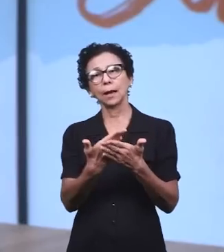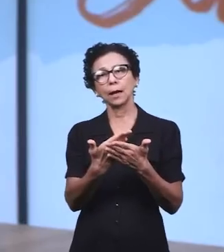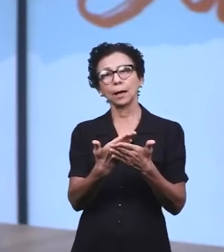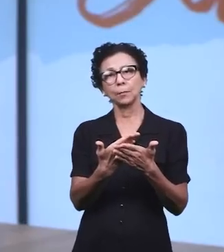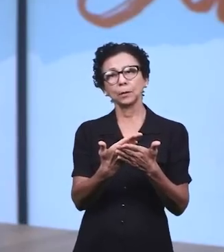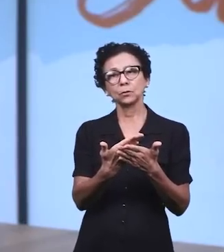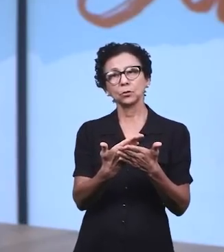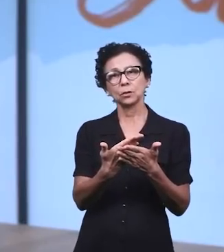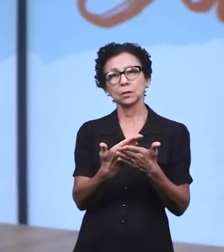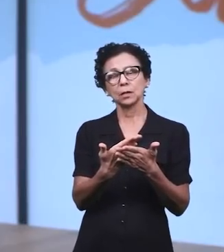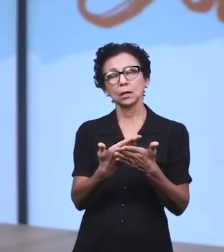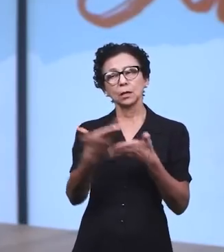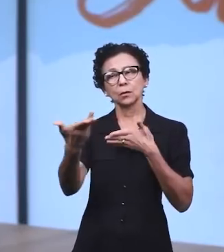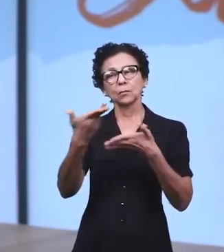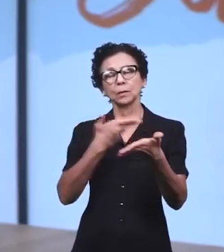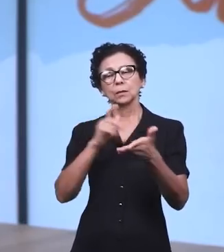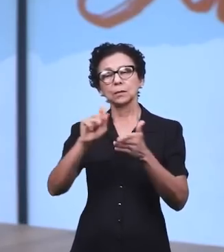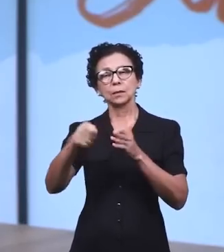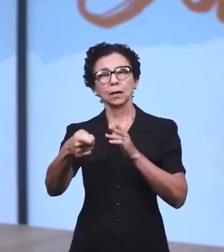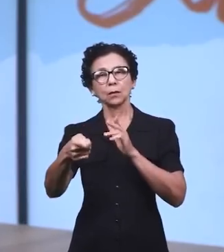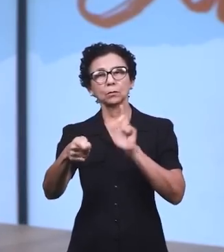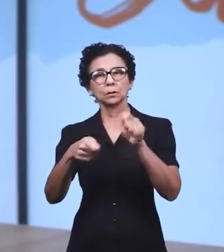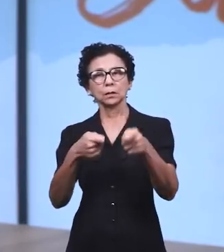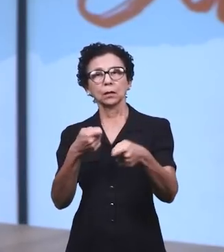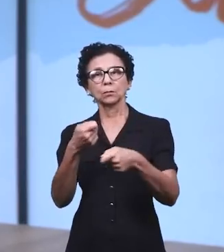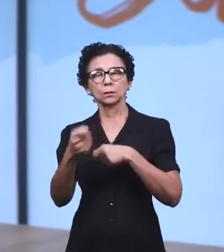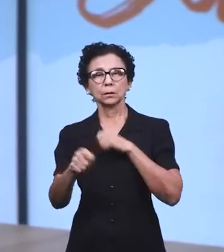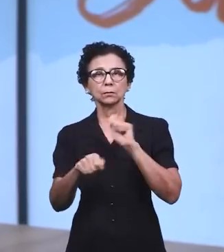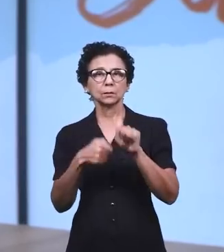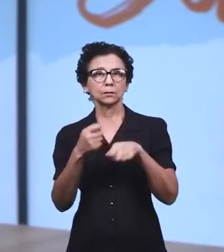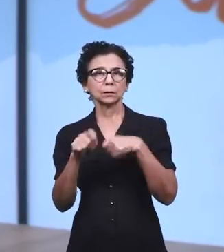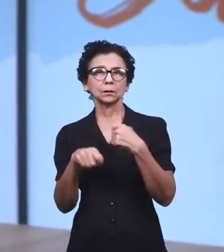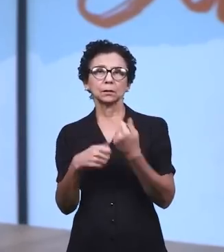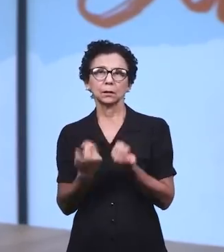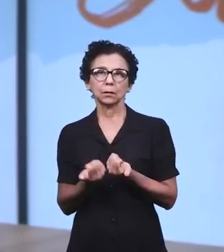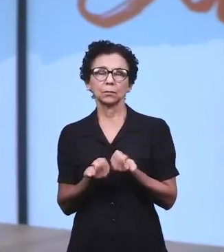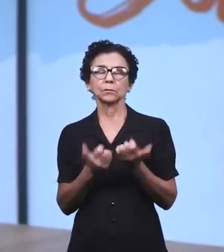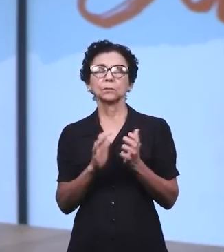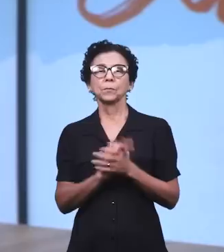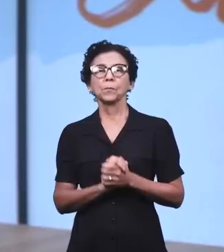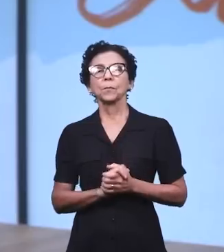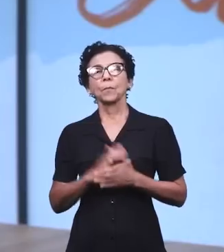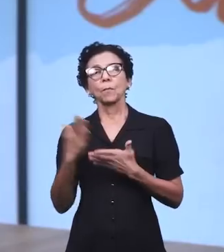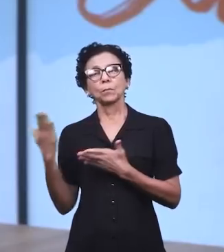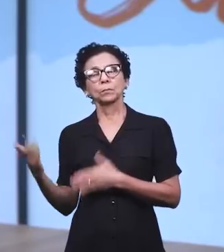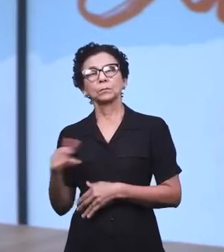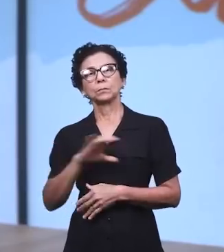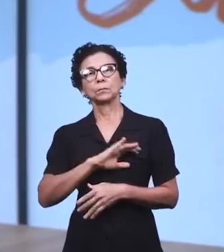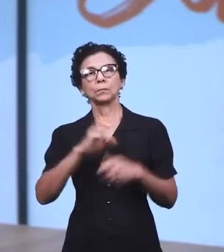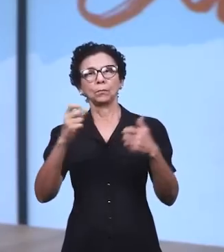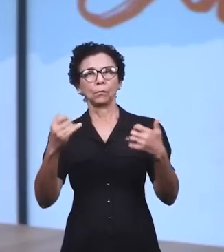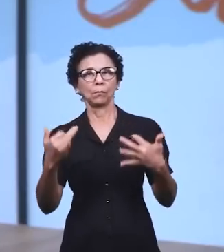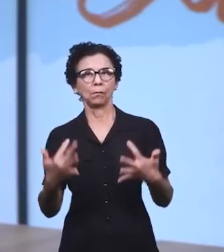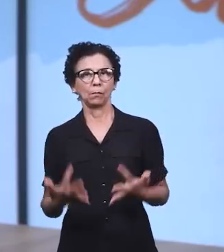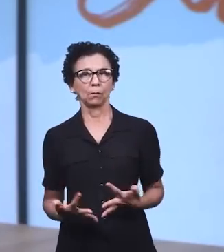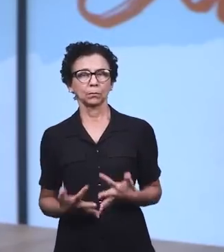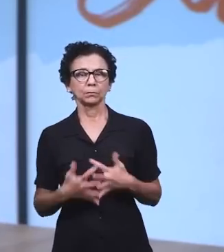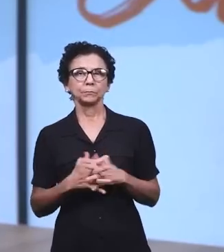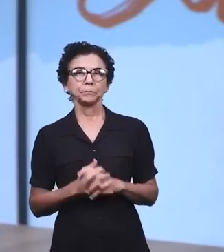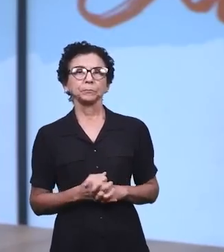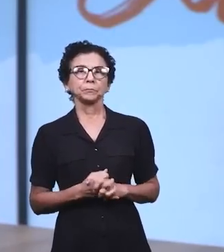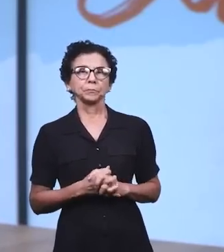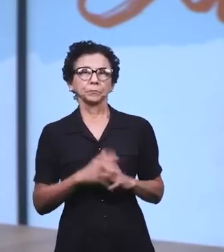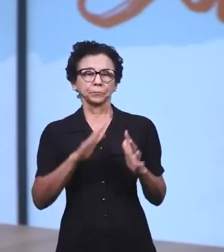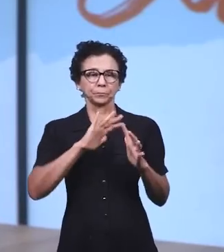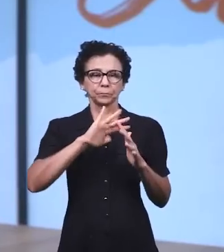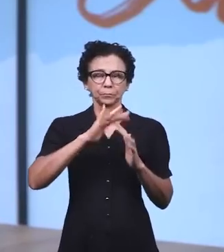pra gente é um contexto totalmente diferente. Mas ainda assim, né? Como a Cidinha bem explicou, como a língua brasileira